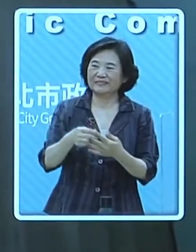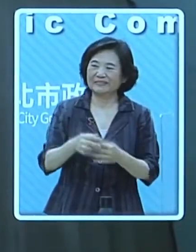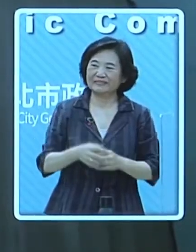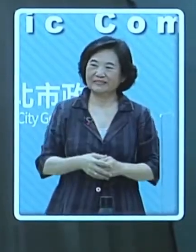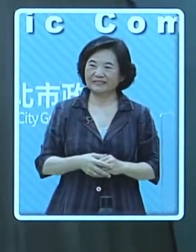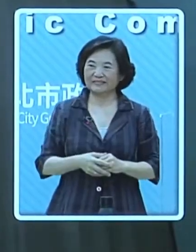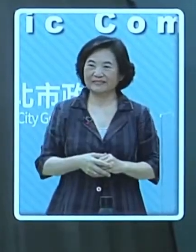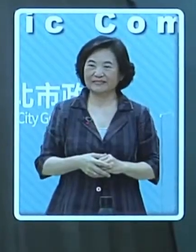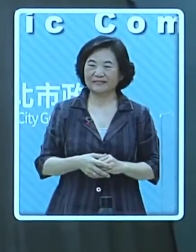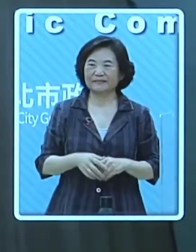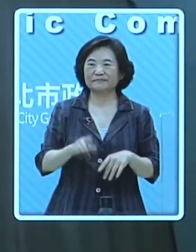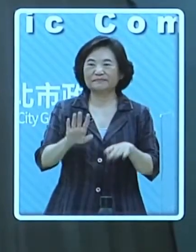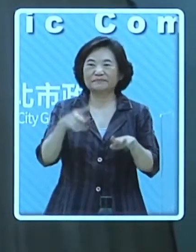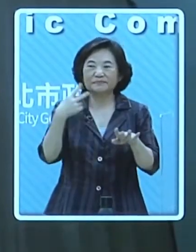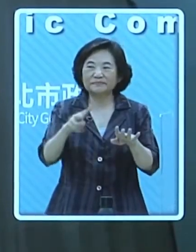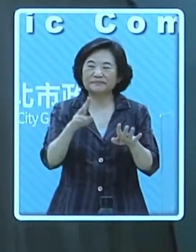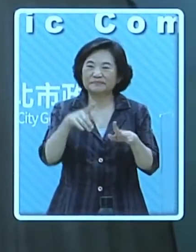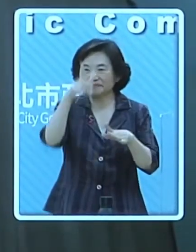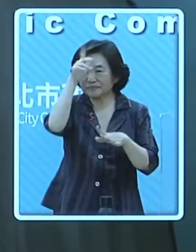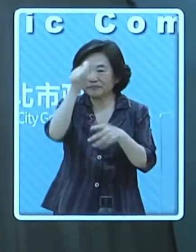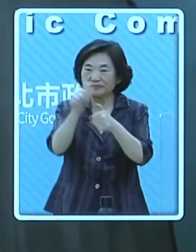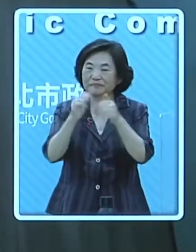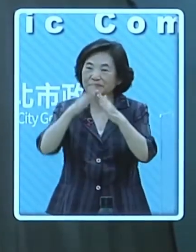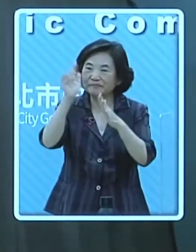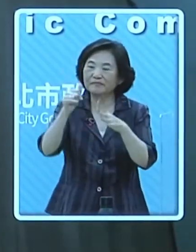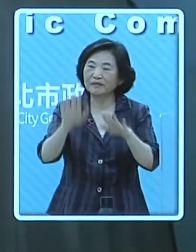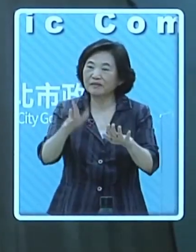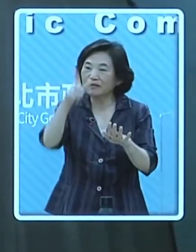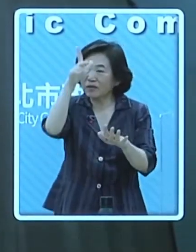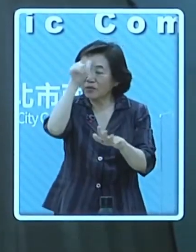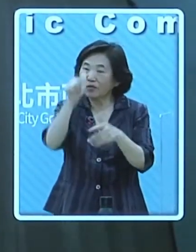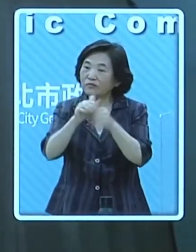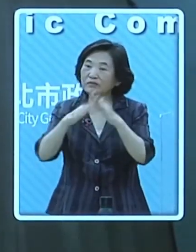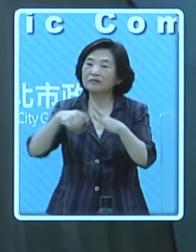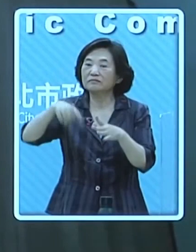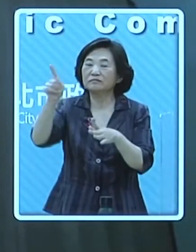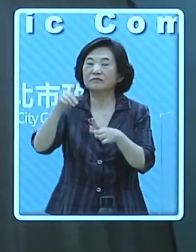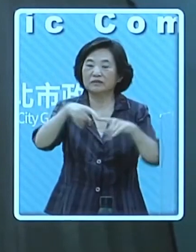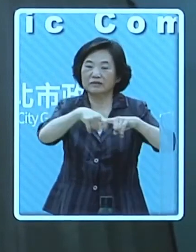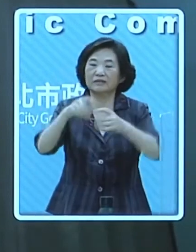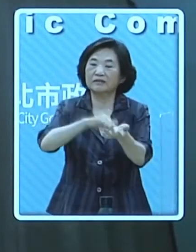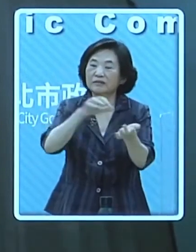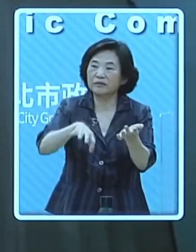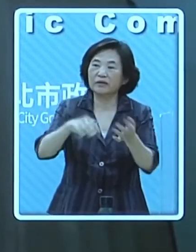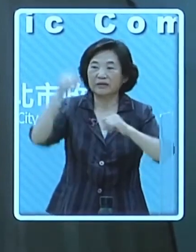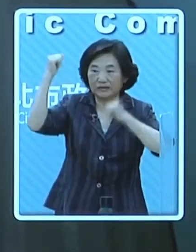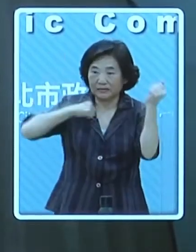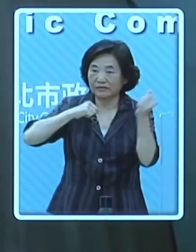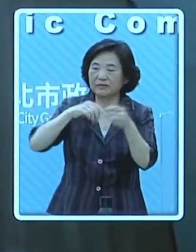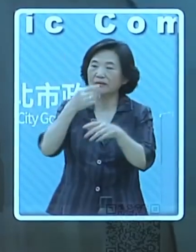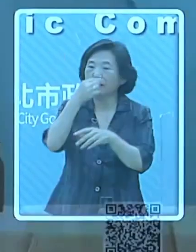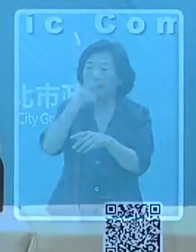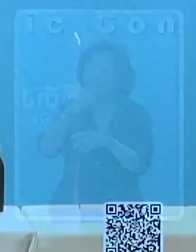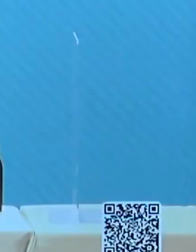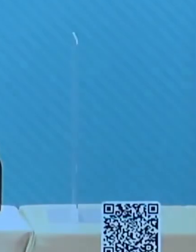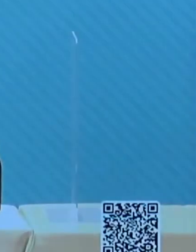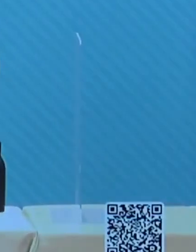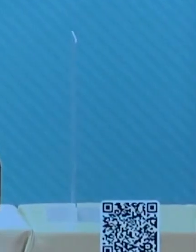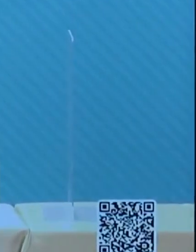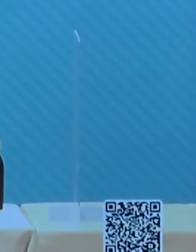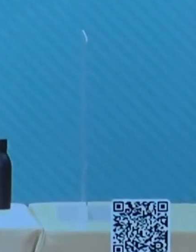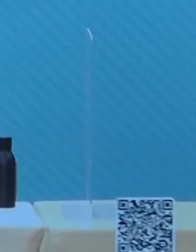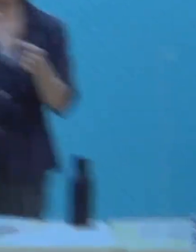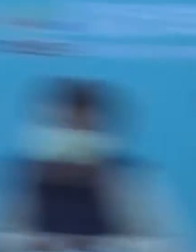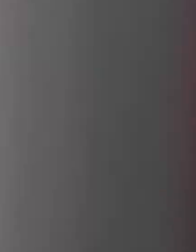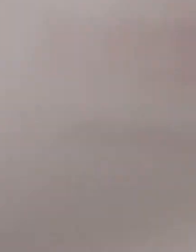那想要再请教一下黄父，因为今天黄父中午的时候去联合医院，那蒋万安早上的时候他也去了联